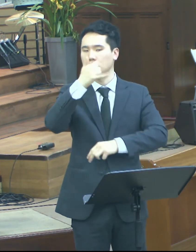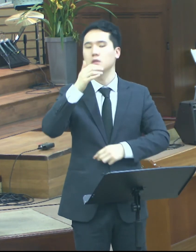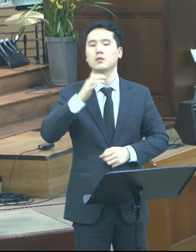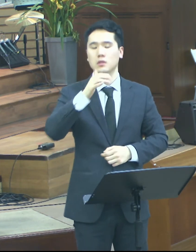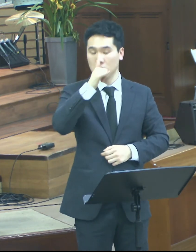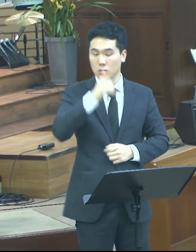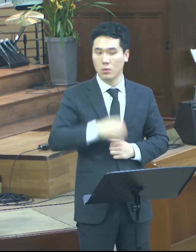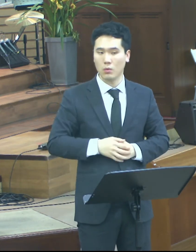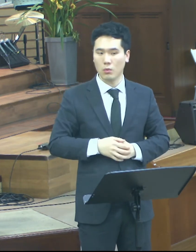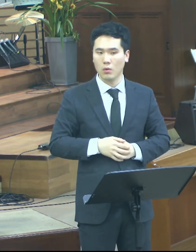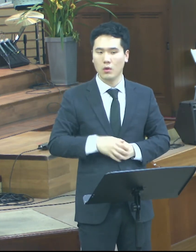들리는데 거기 앉아 계신 거예요.